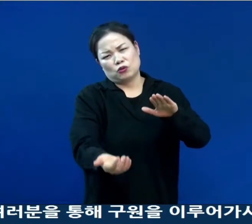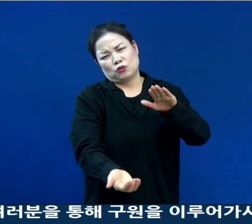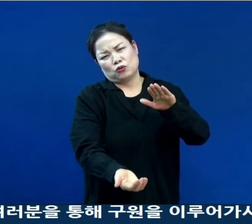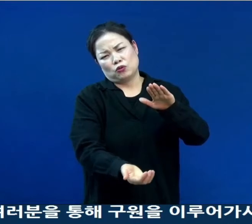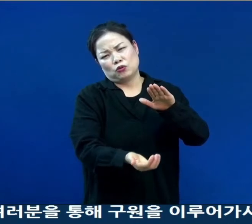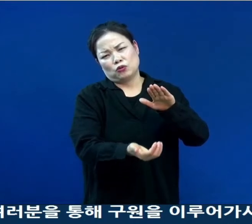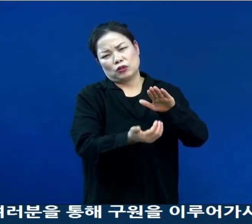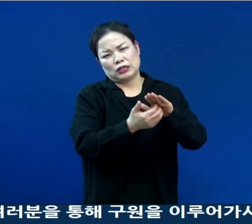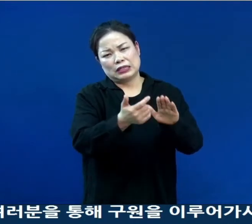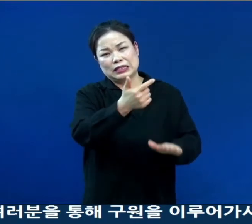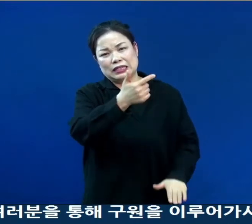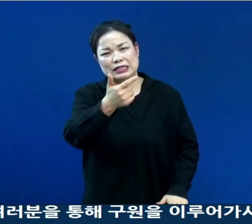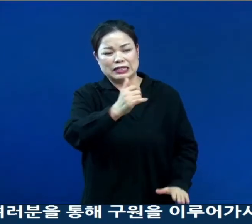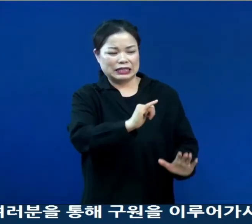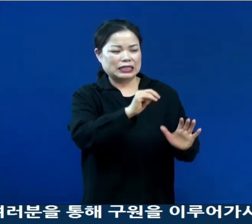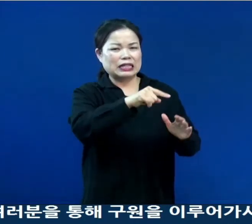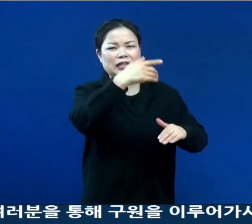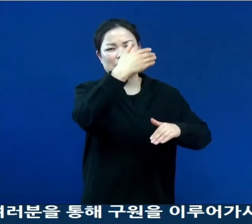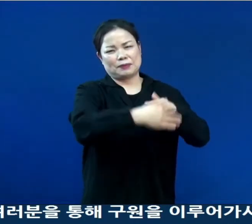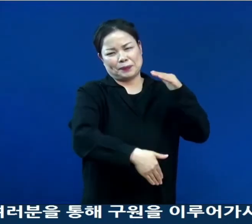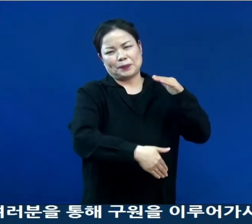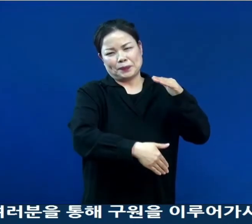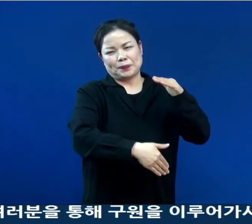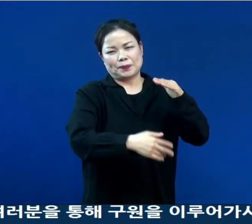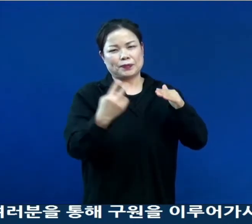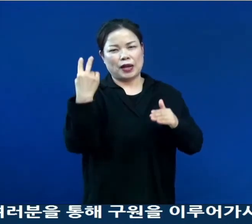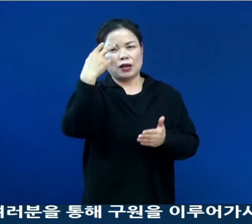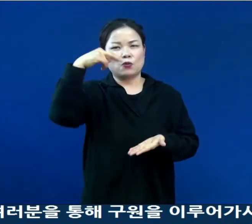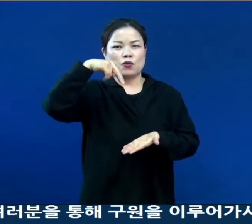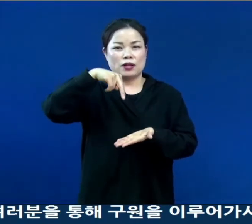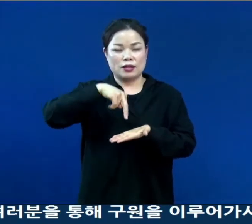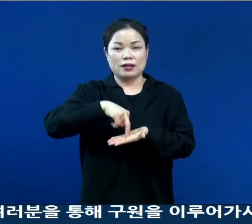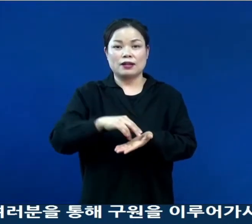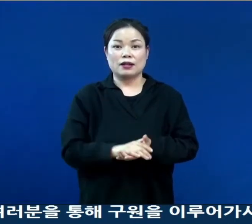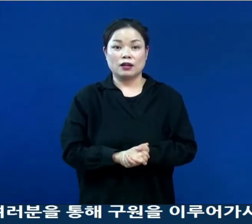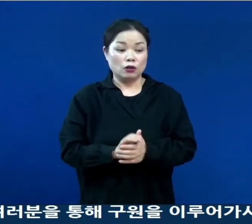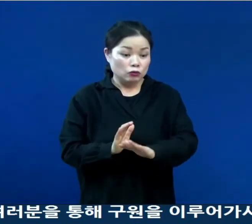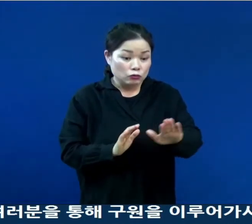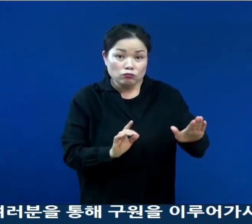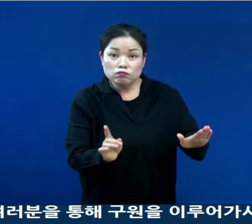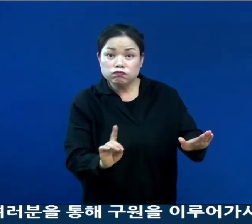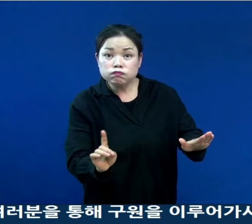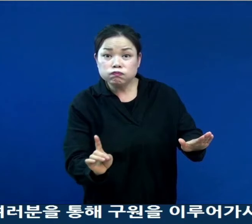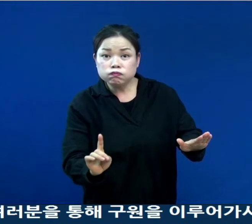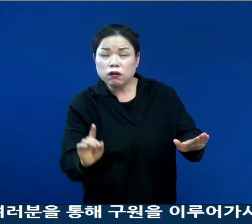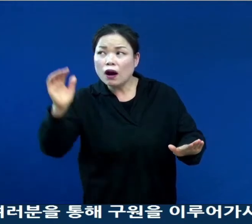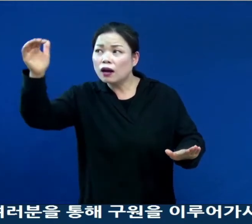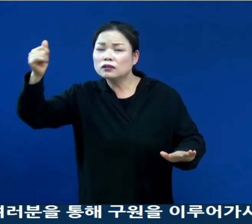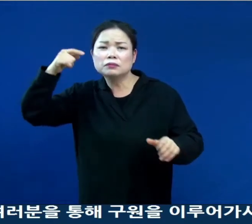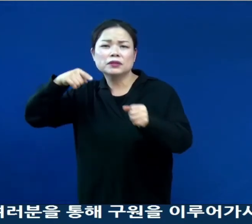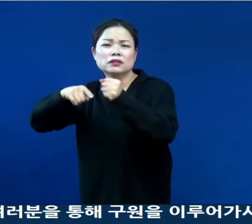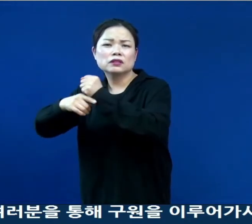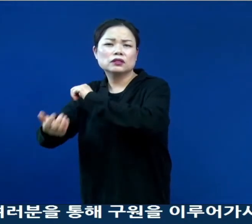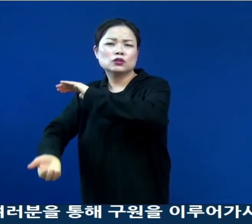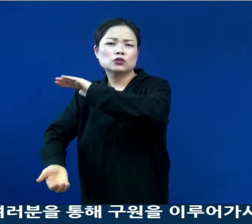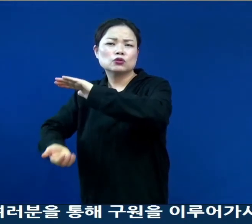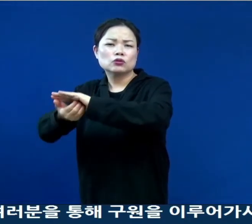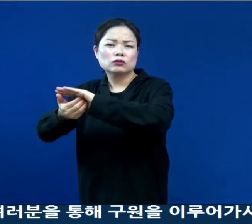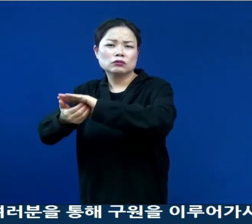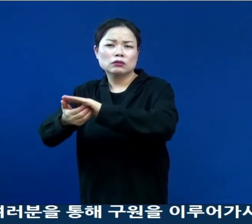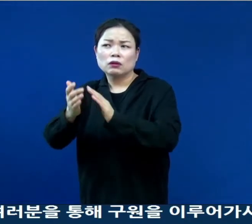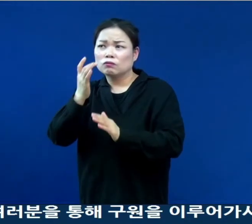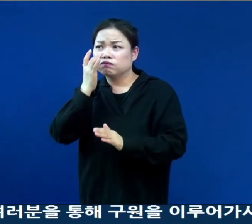것은 지극히 세상적인 관점입니다. 우리는 무엇이 하나님의 뜻을 이루는 것인지